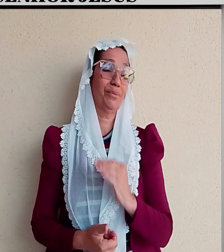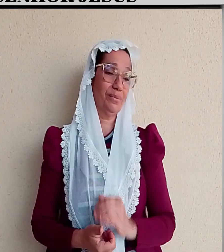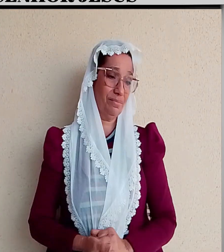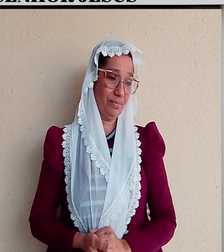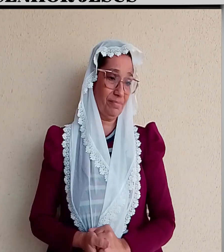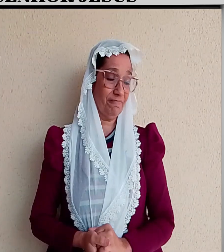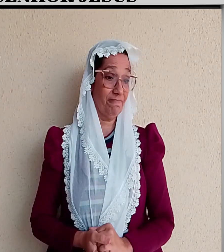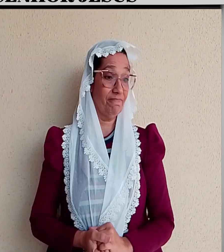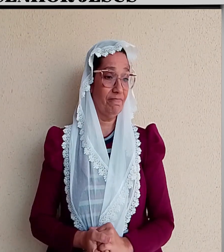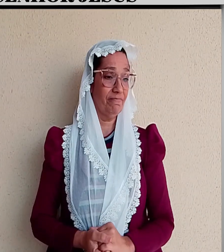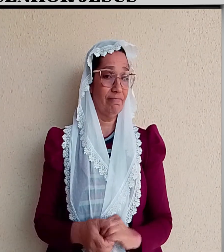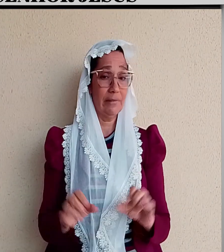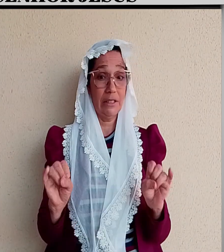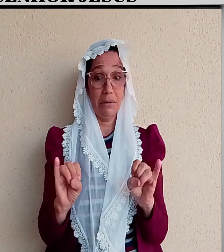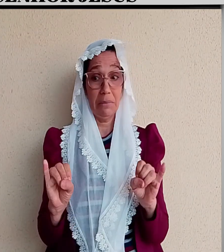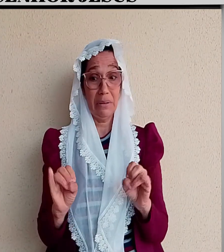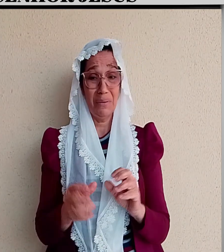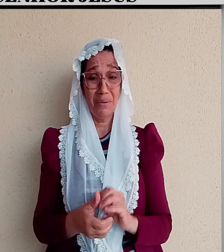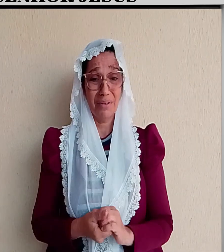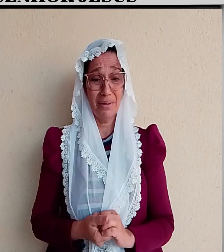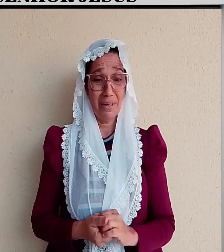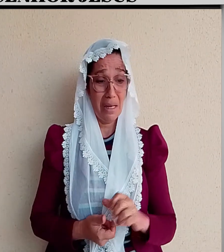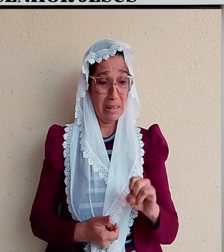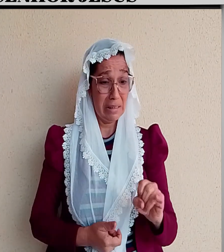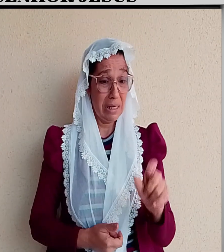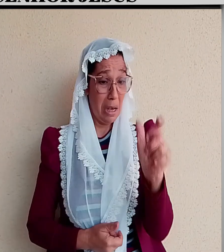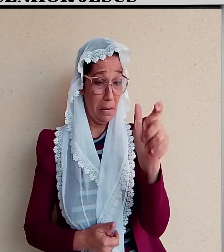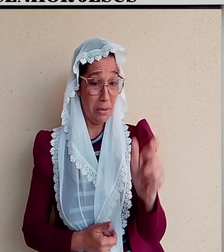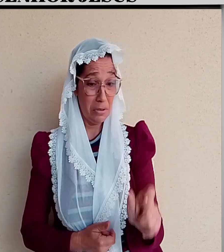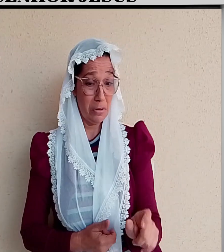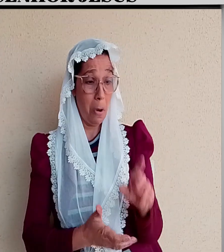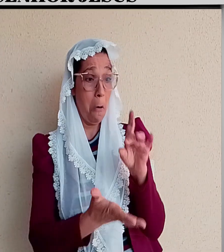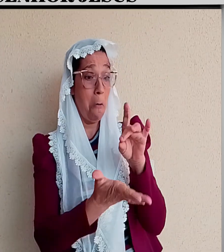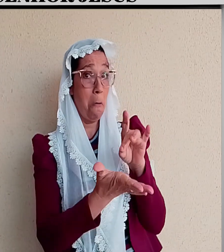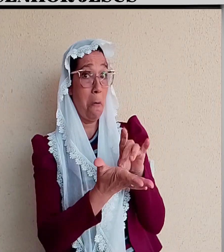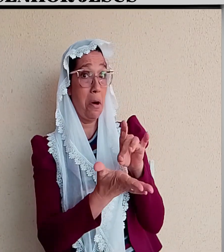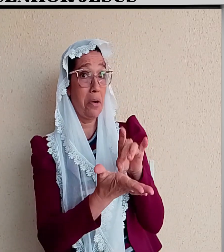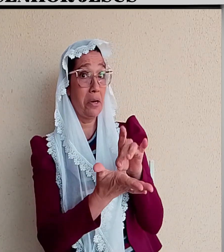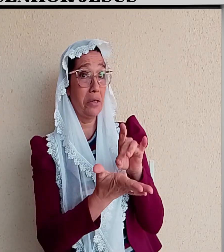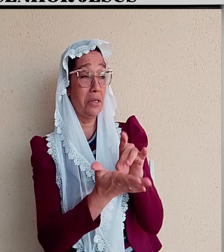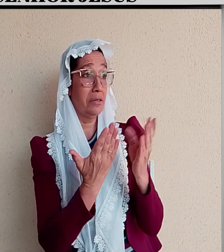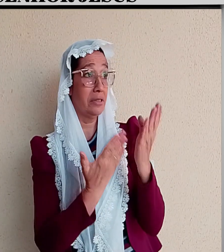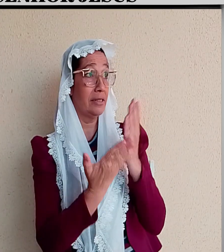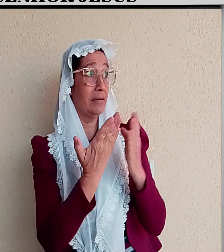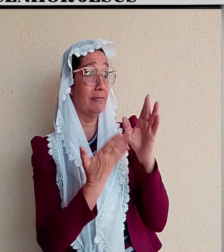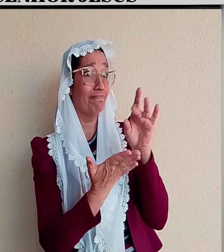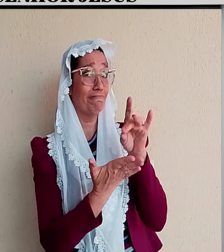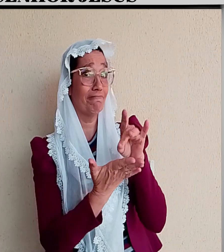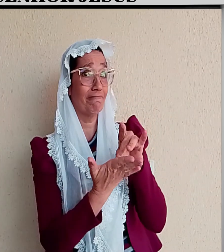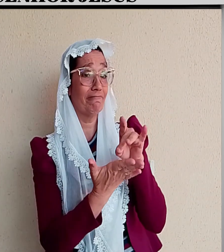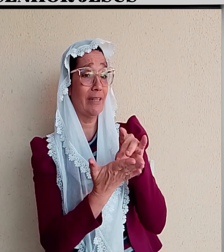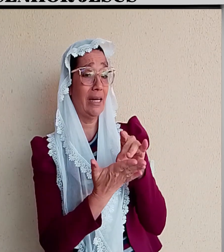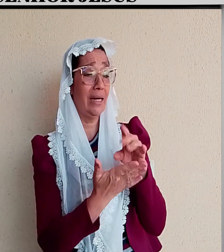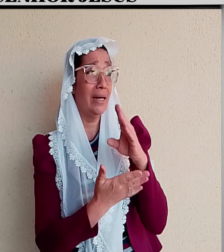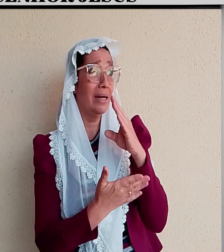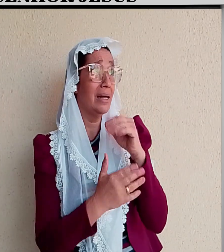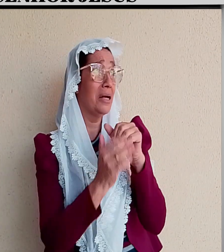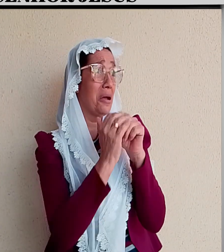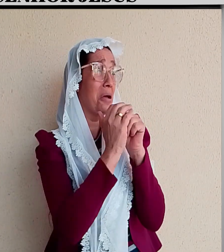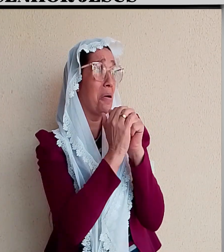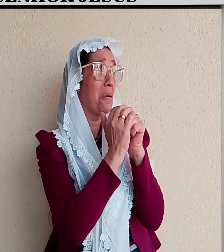trigos, ele dobra o joelho e fala: Senhor, não deixe de trair. Mas no coração do traidor, ele já traiu o Senhor, irmão.